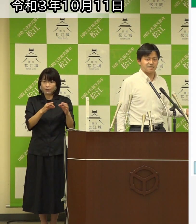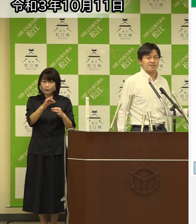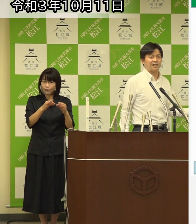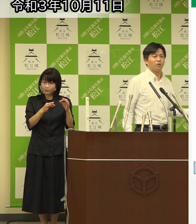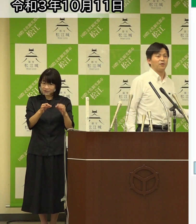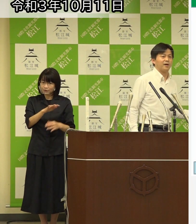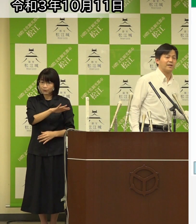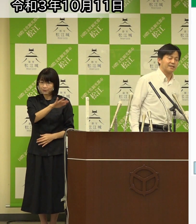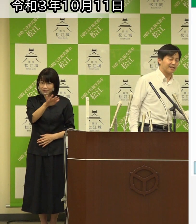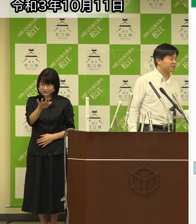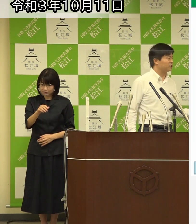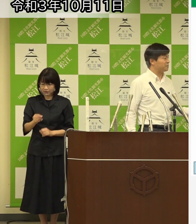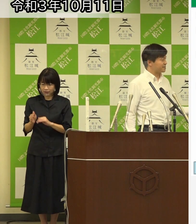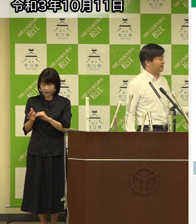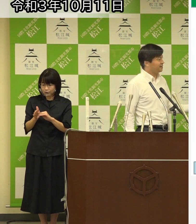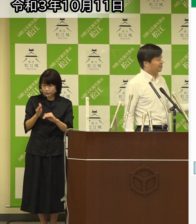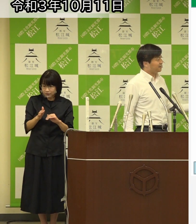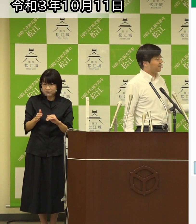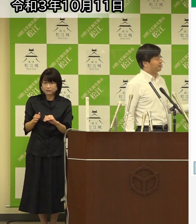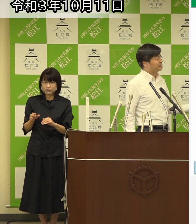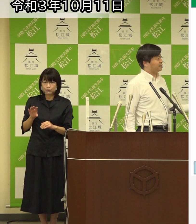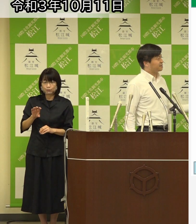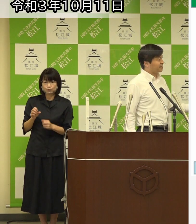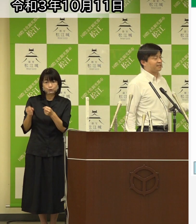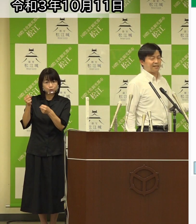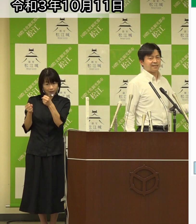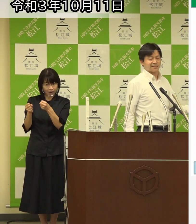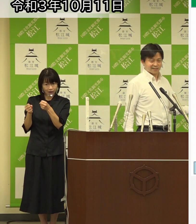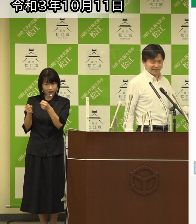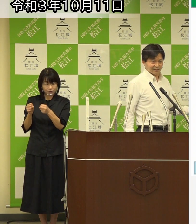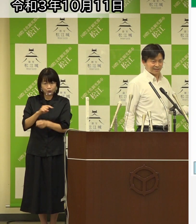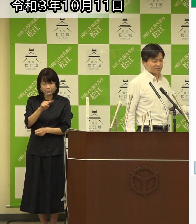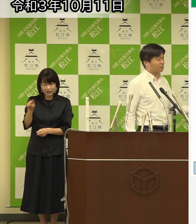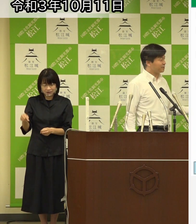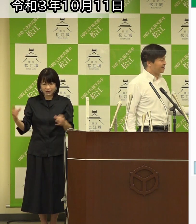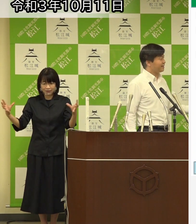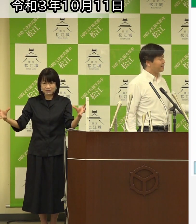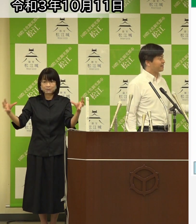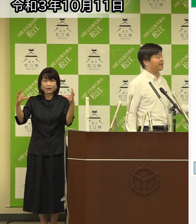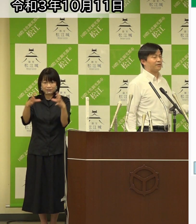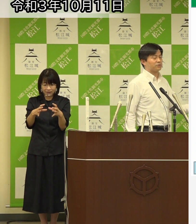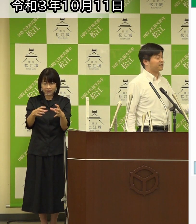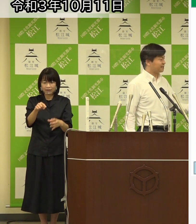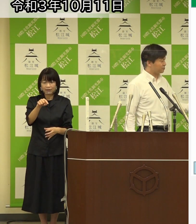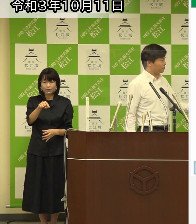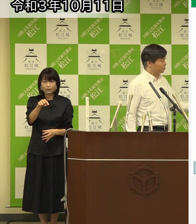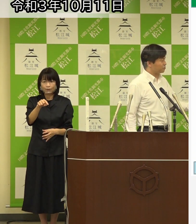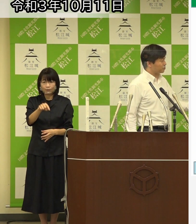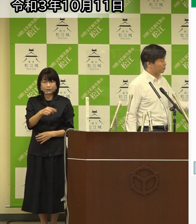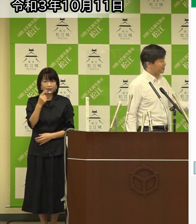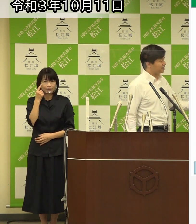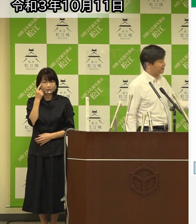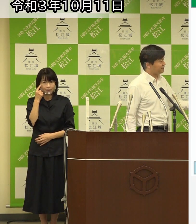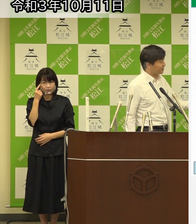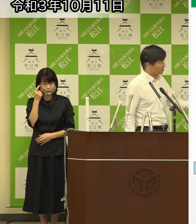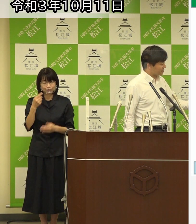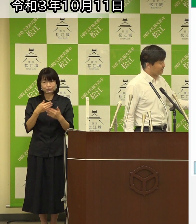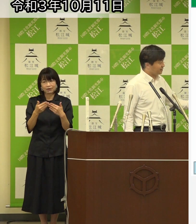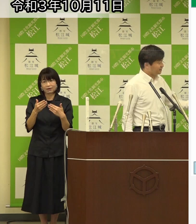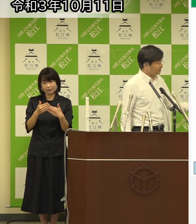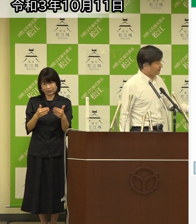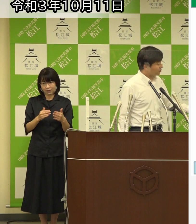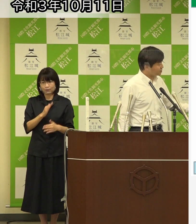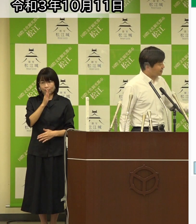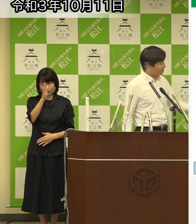またキッチンカーをやってらっしゃるような皆さんに実際に来ていただいて、でそこで体験をしていただくということをさせていただき